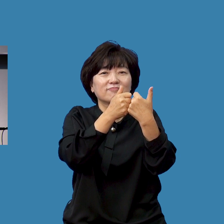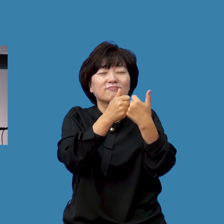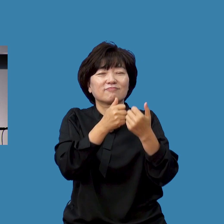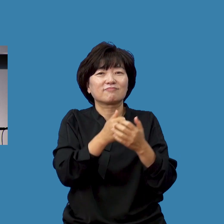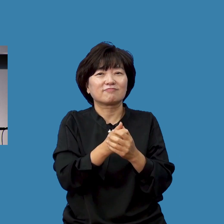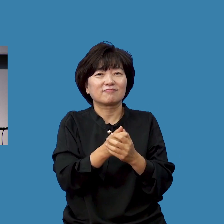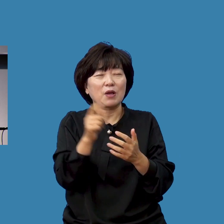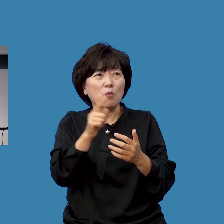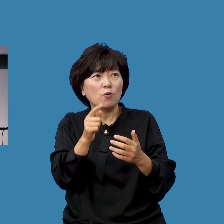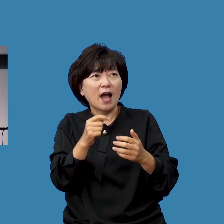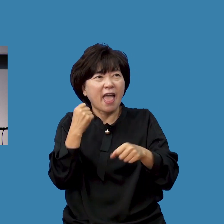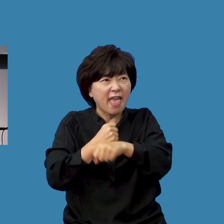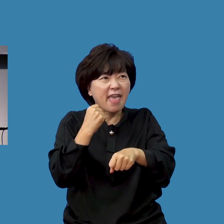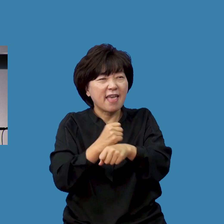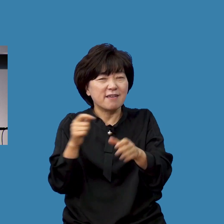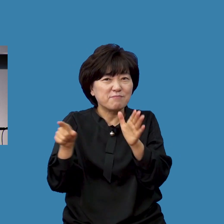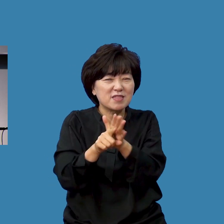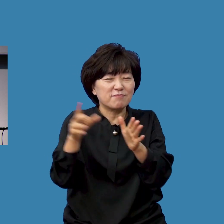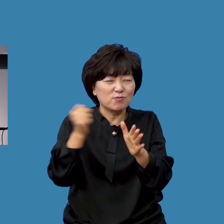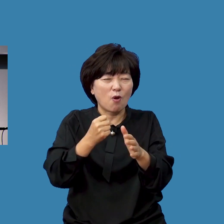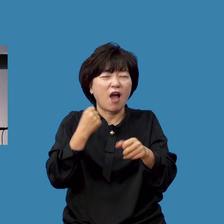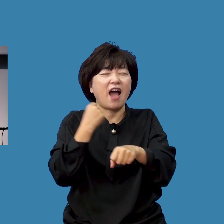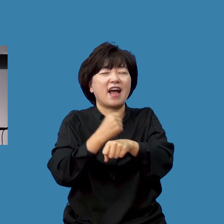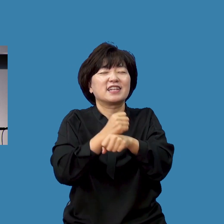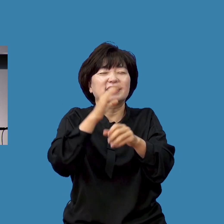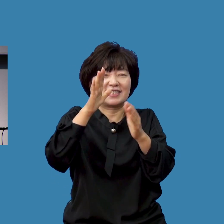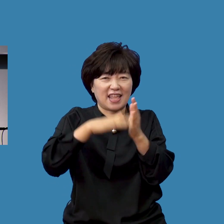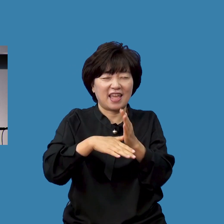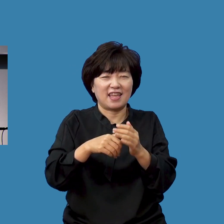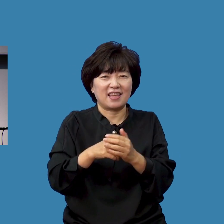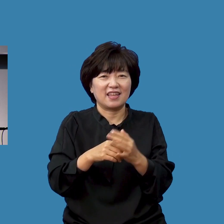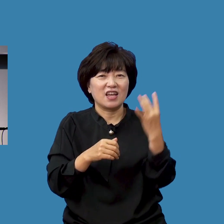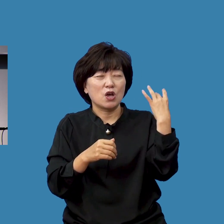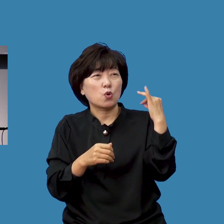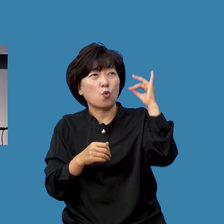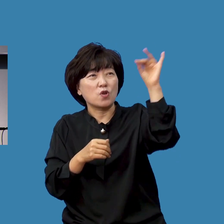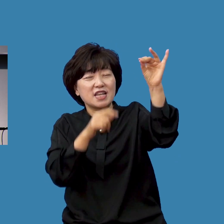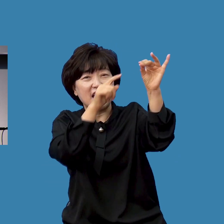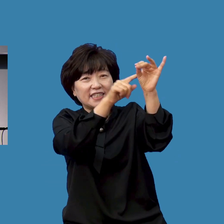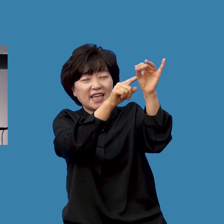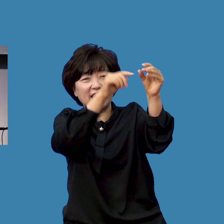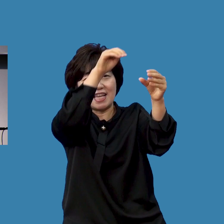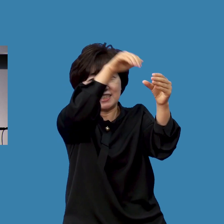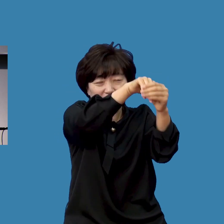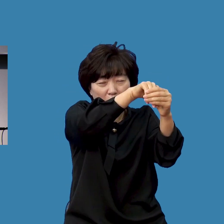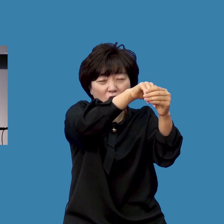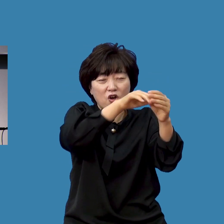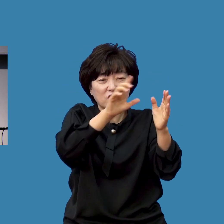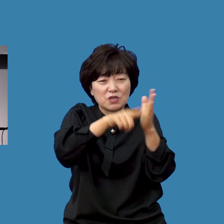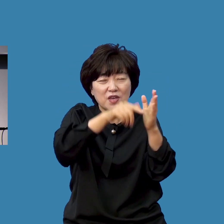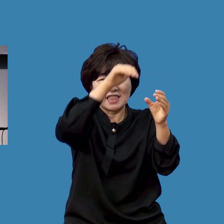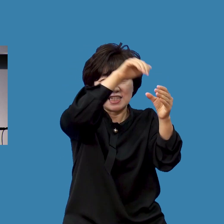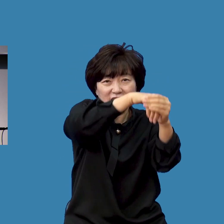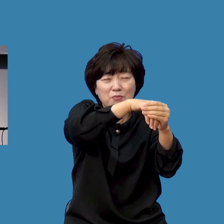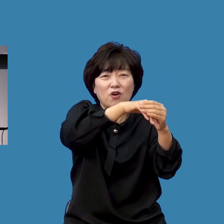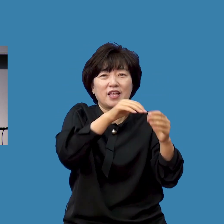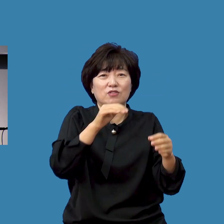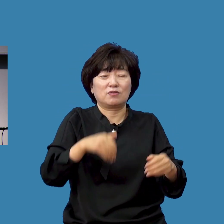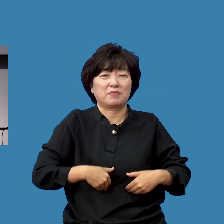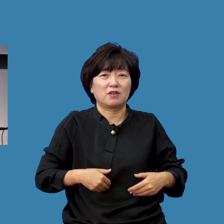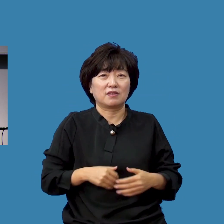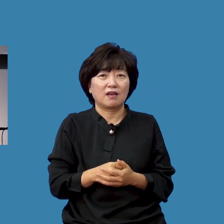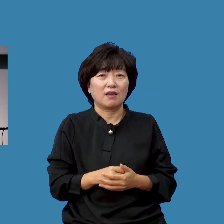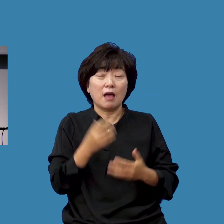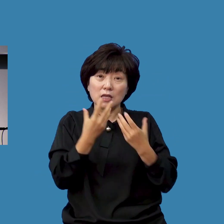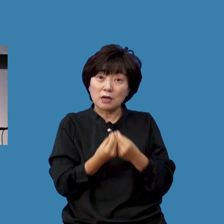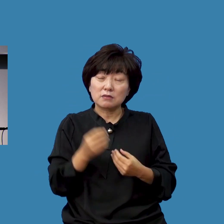때야. 믿음으로 뭔가 모험을 해야 되는 때. 이게 여러분 심는 거예요. 골리앗한테 심어야 되는, 그 기회에